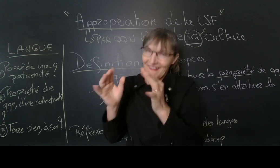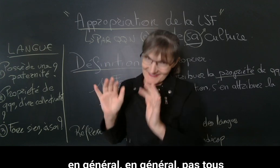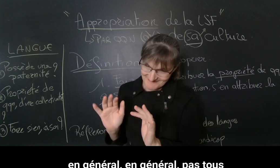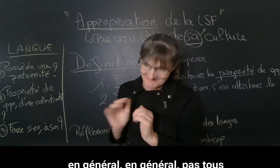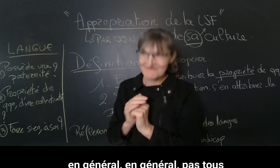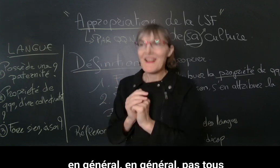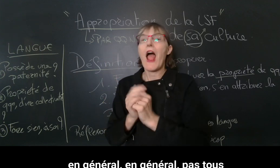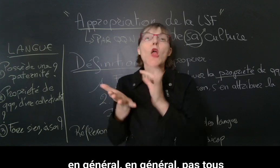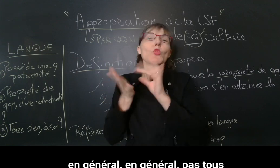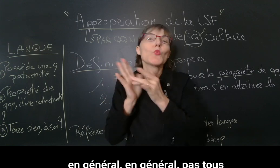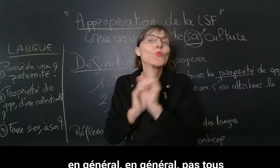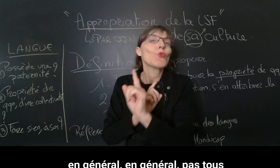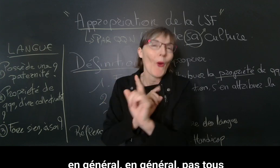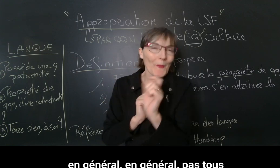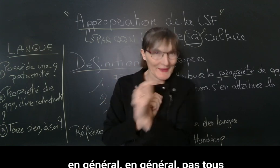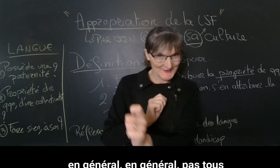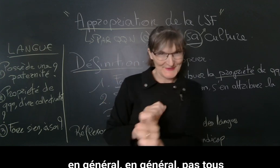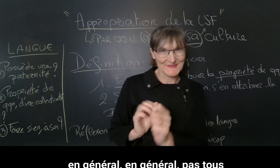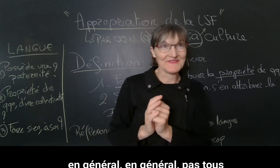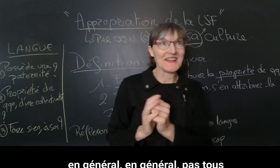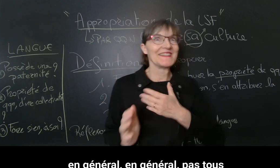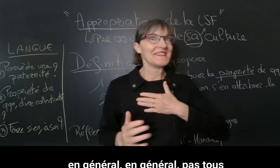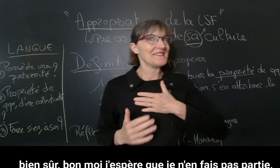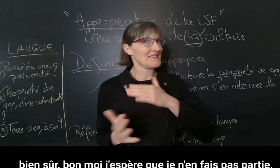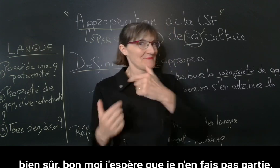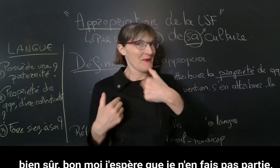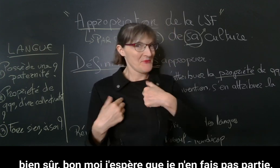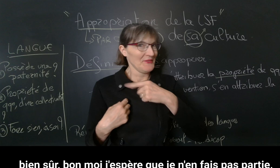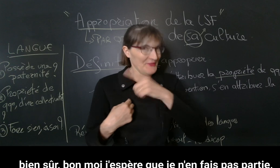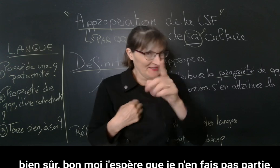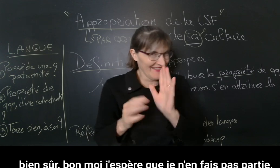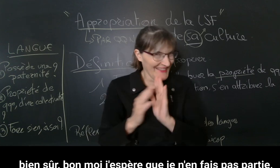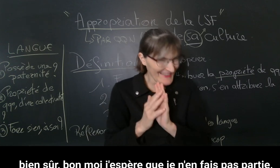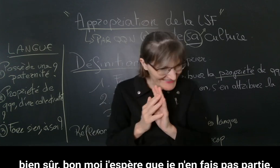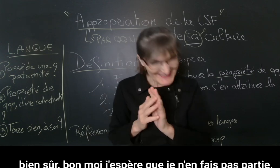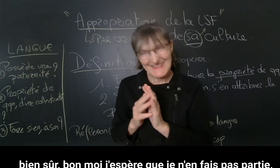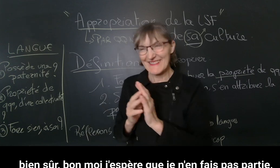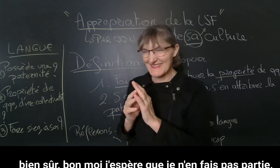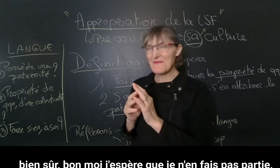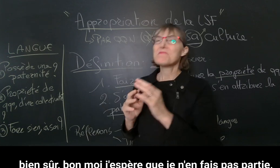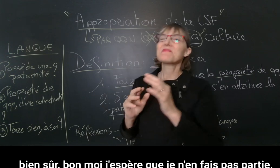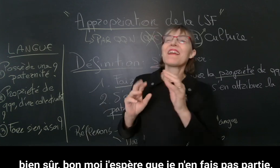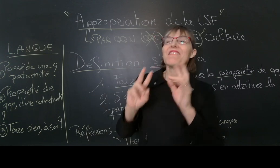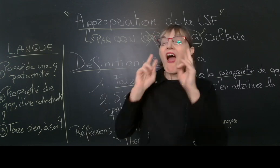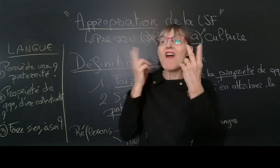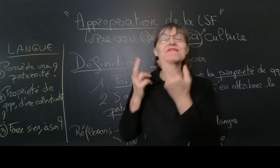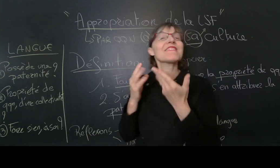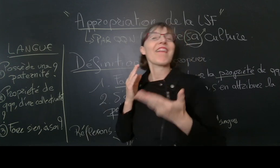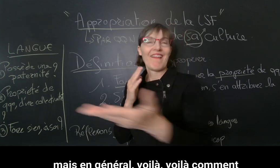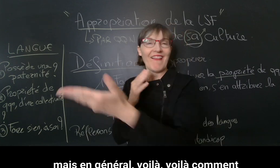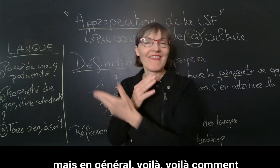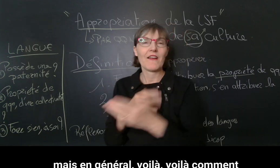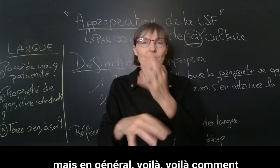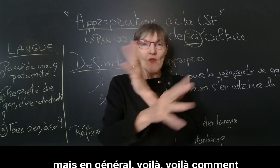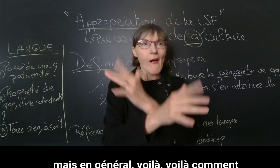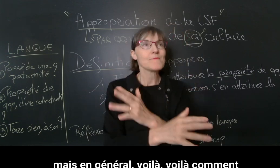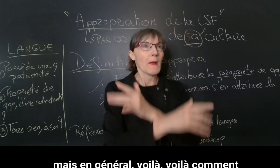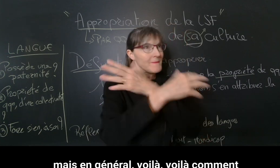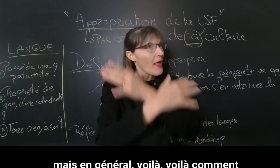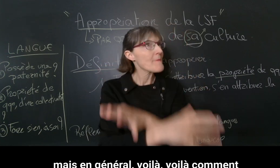en général en général pas tous bien sûr bon moi j'espère que j'en fais pas partie 1 mais en général et